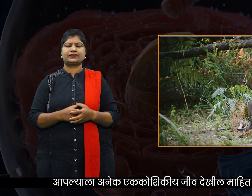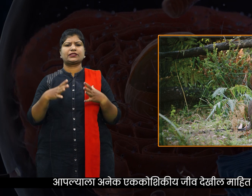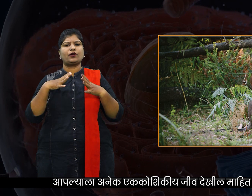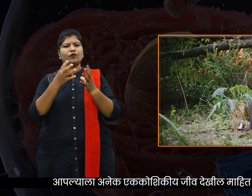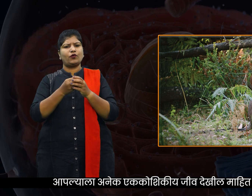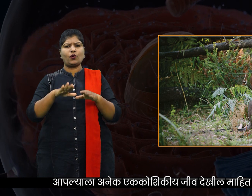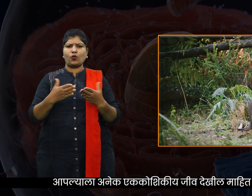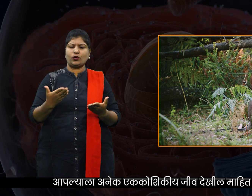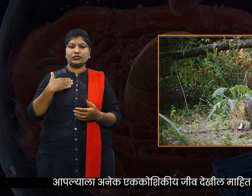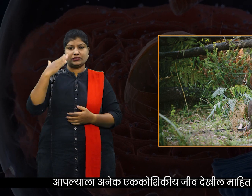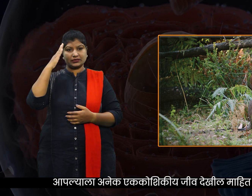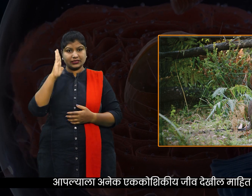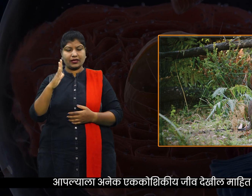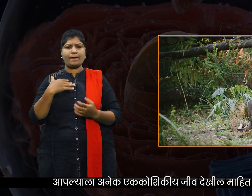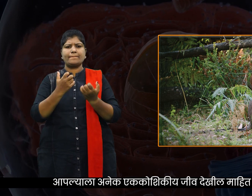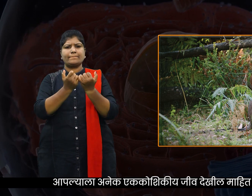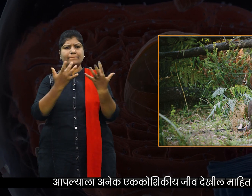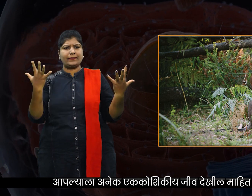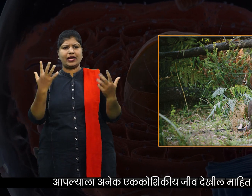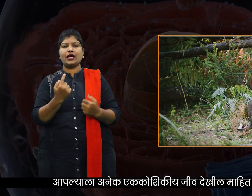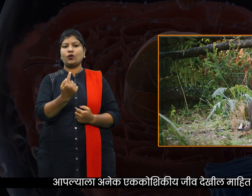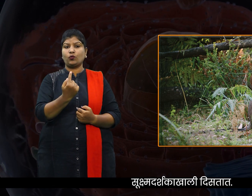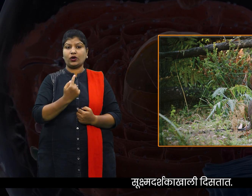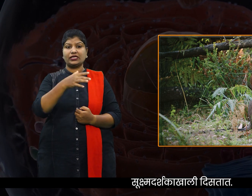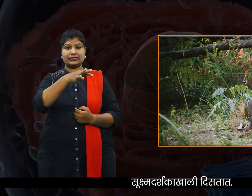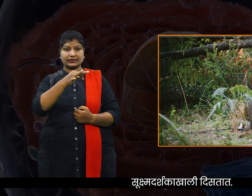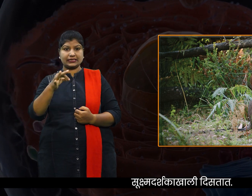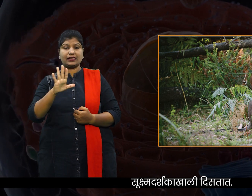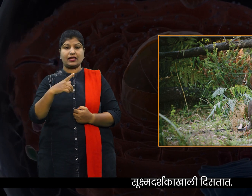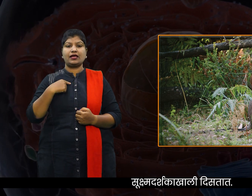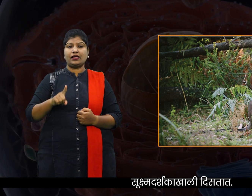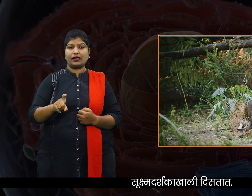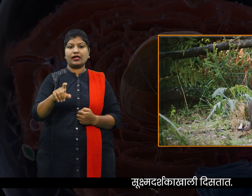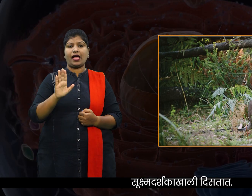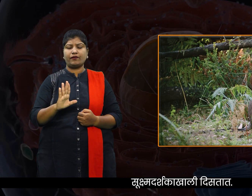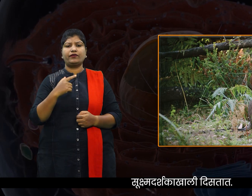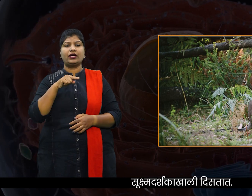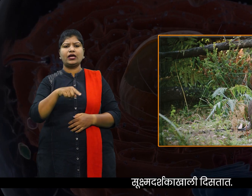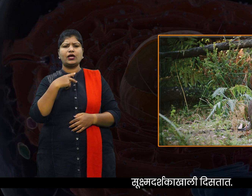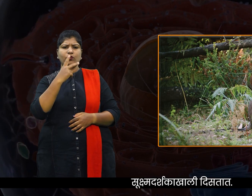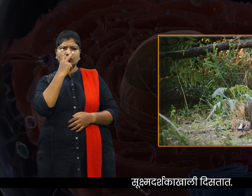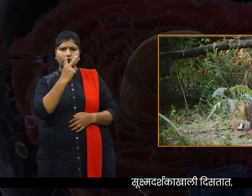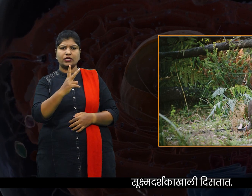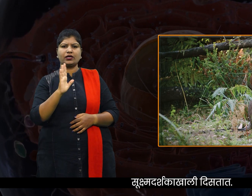आपल्याला अनेक एककोशकीय जीव देखील माहिती आहेत, जे केवळ सूक्ष्मदर्शकाखाली दिसतात.